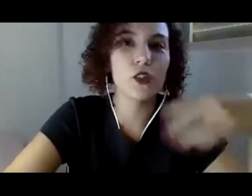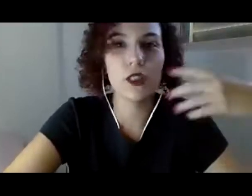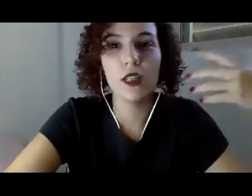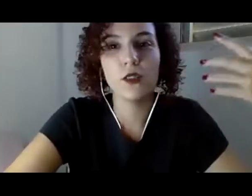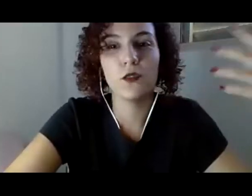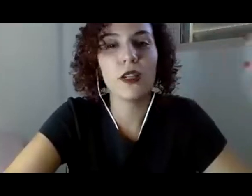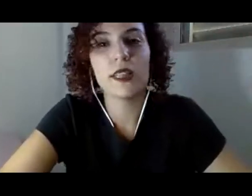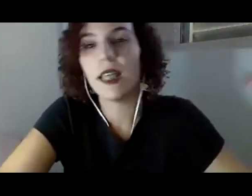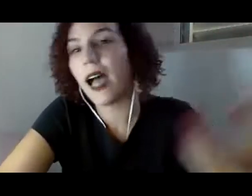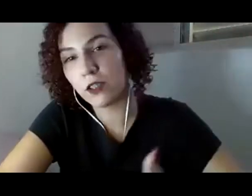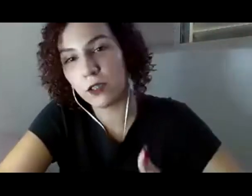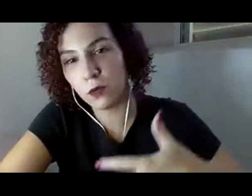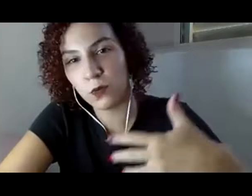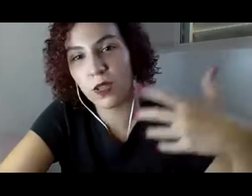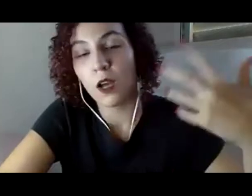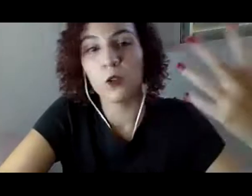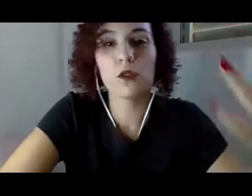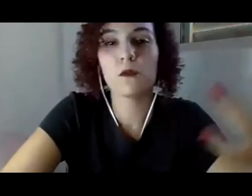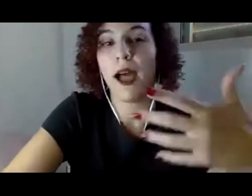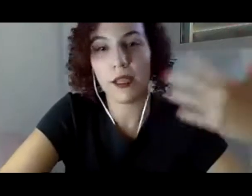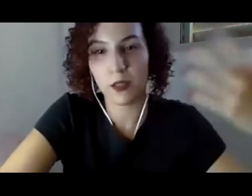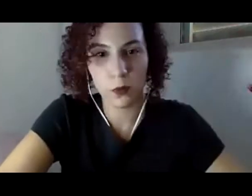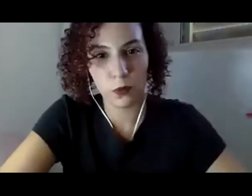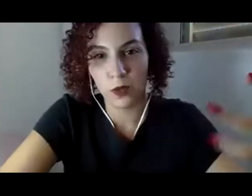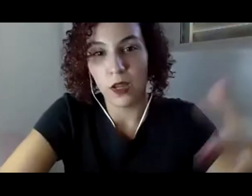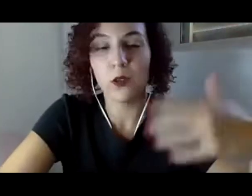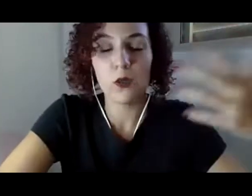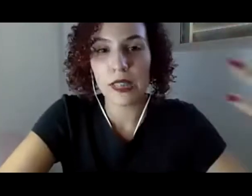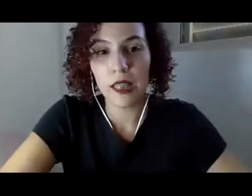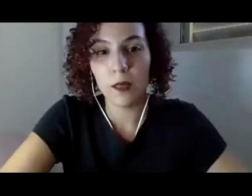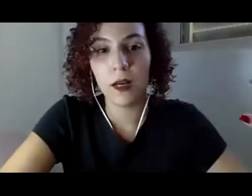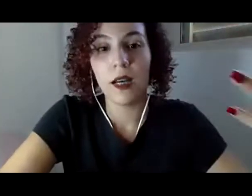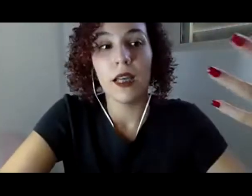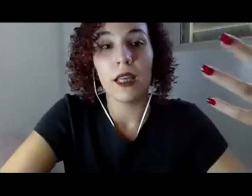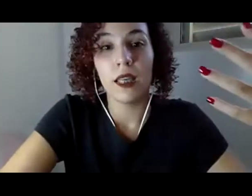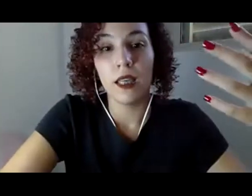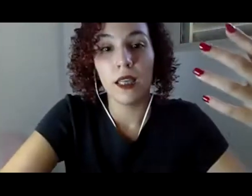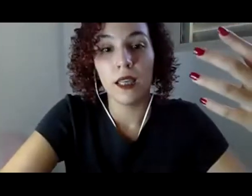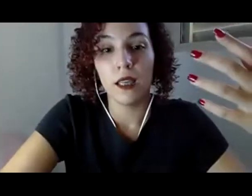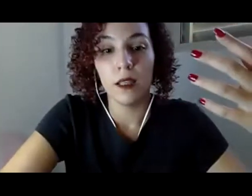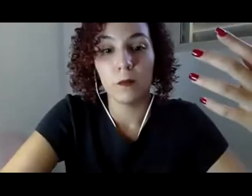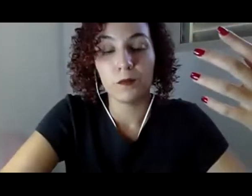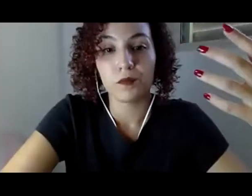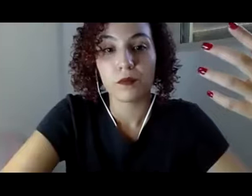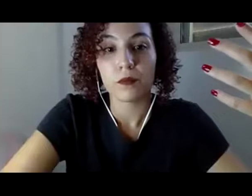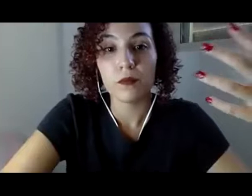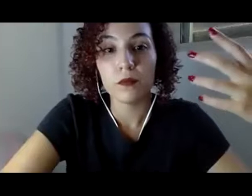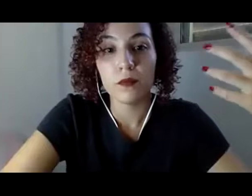né, de felicidade dos pais do Simba,